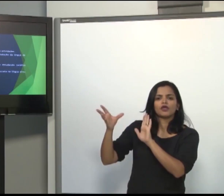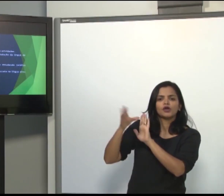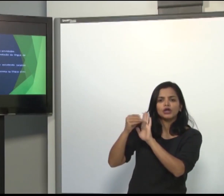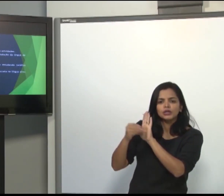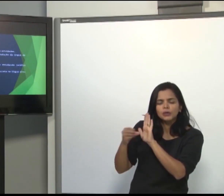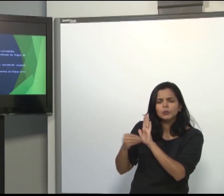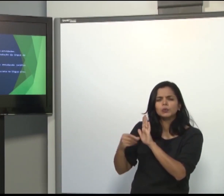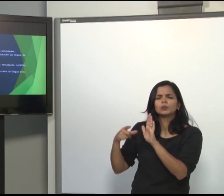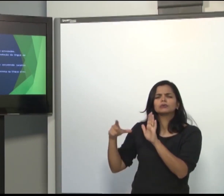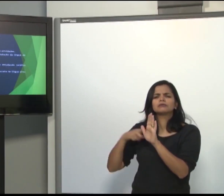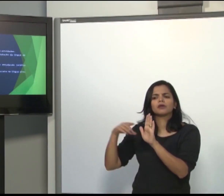práticas,